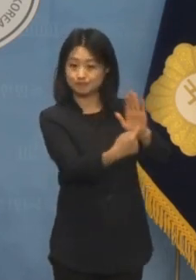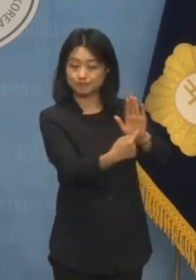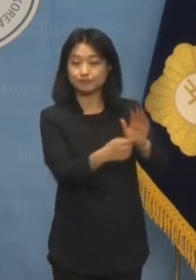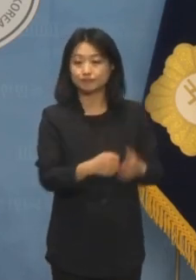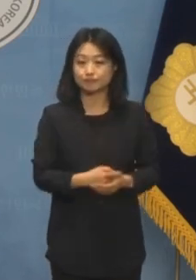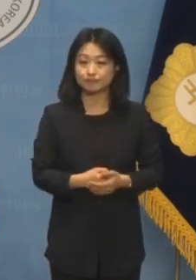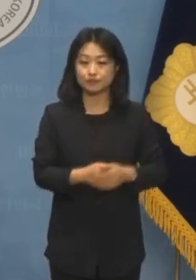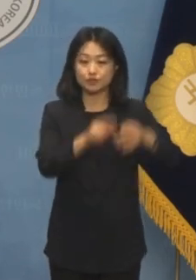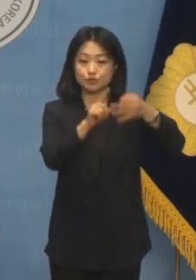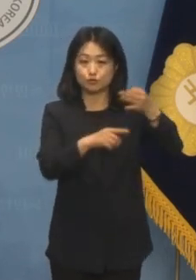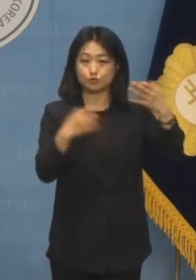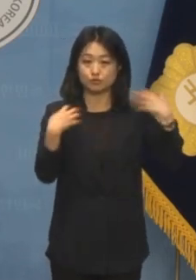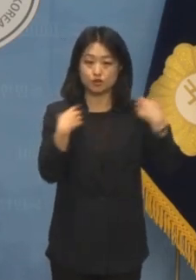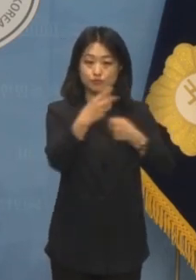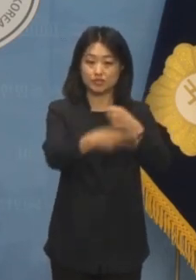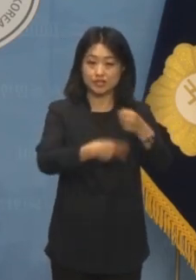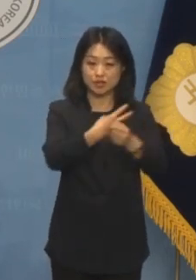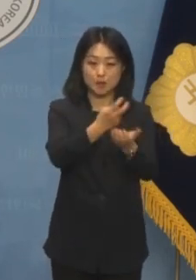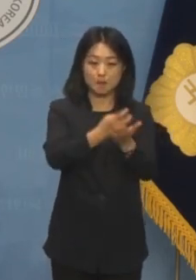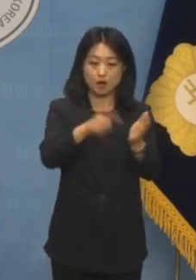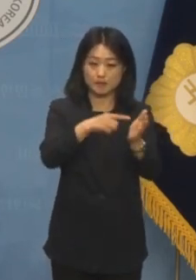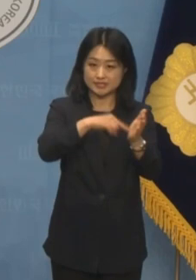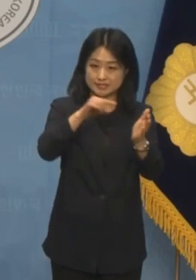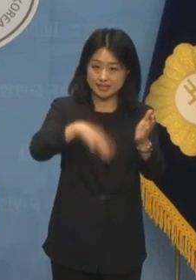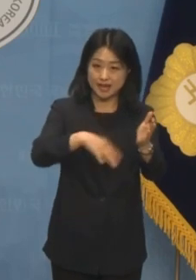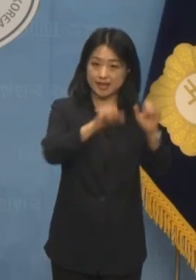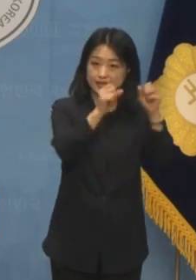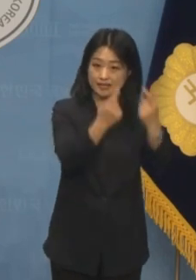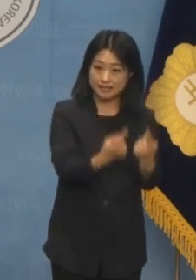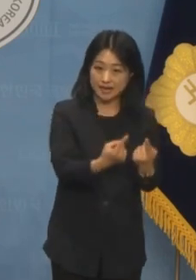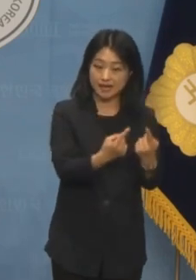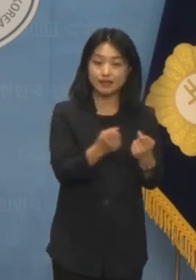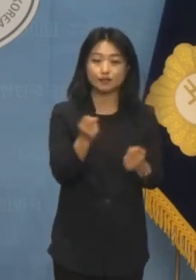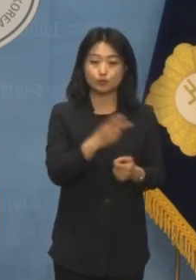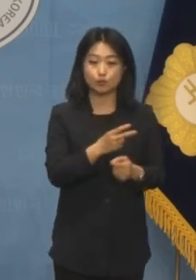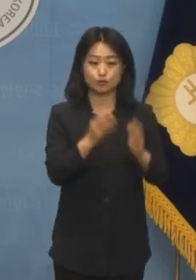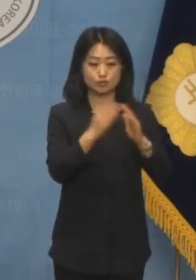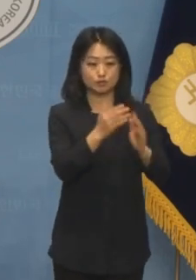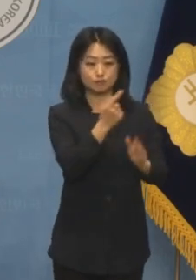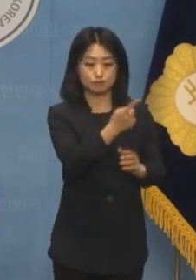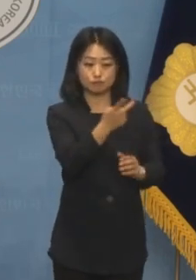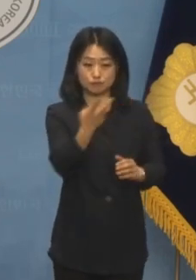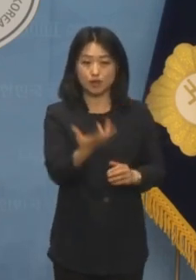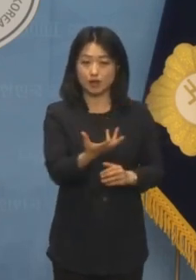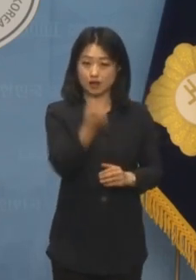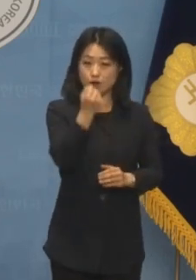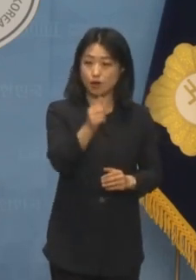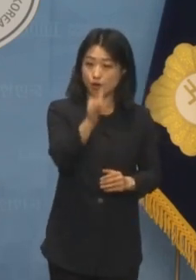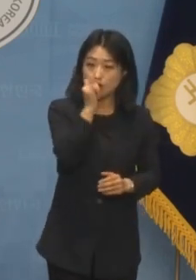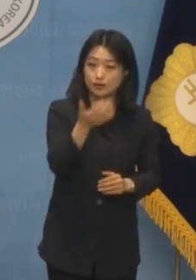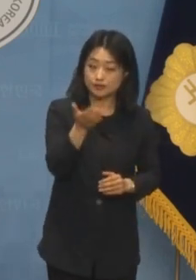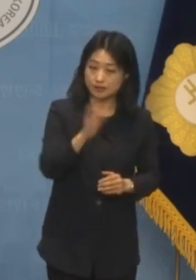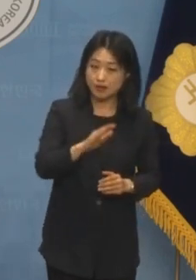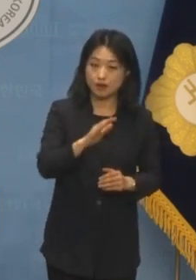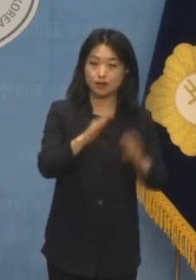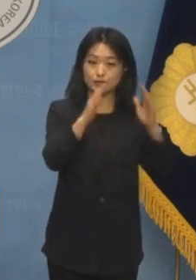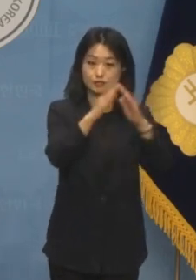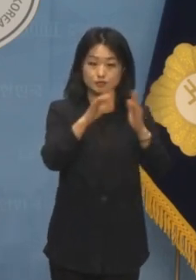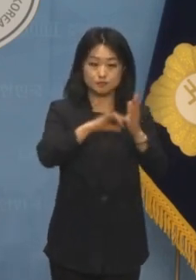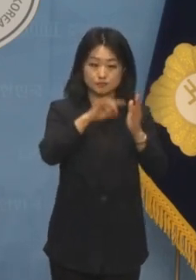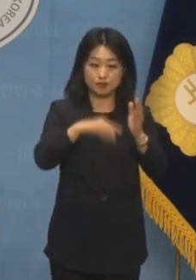정부 2년 동안 법인세 인하, 다주택자 종부세 감세 등 엄청난 부자 감세로 인한